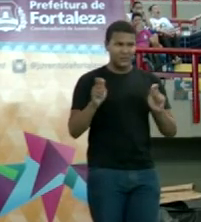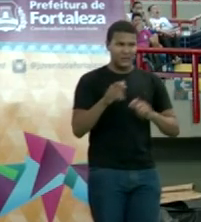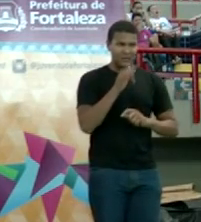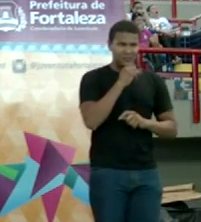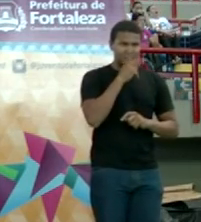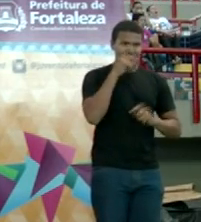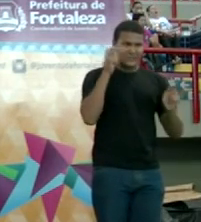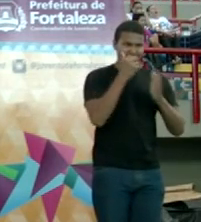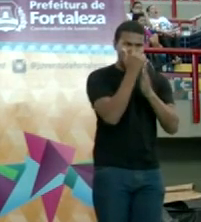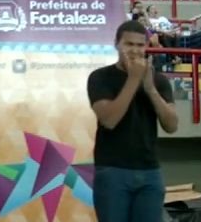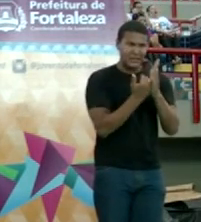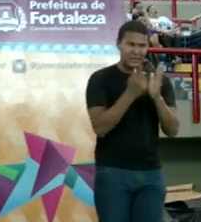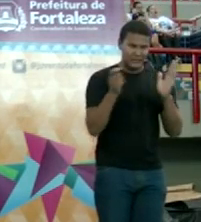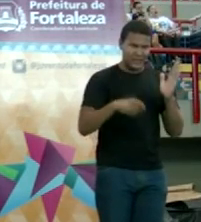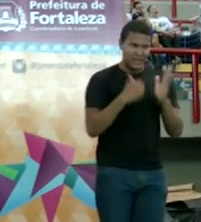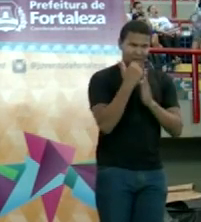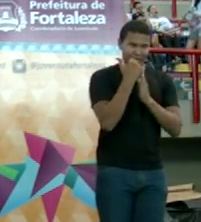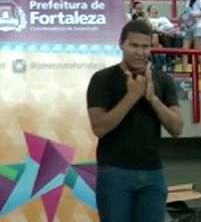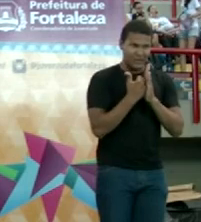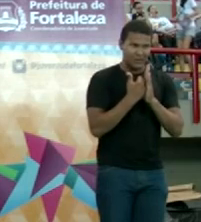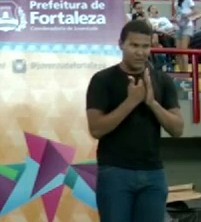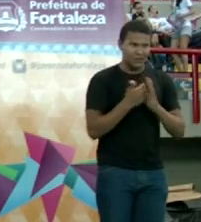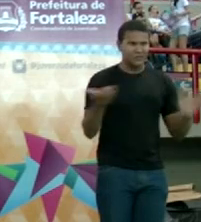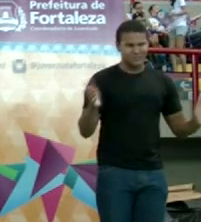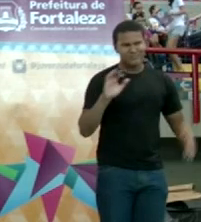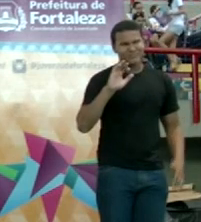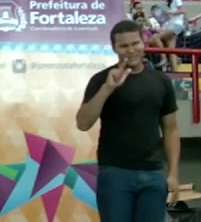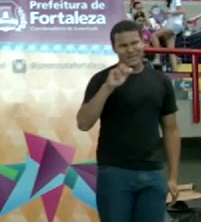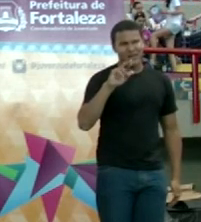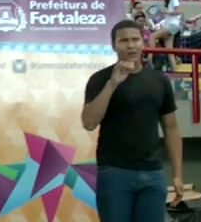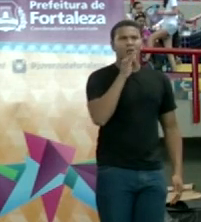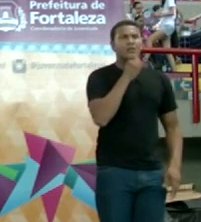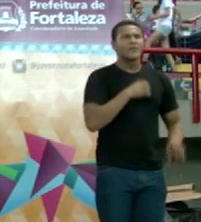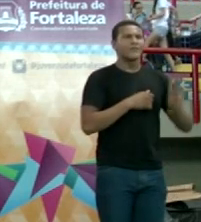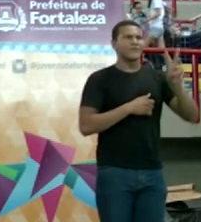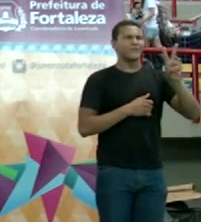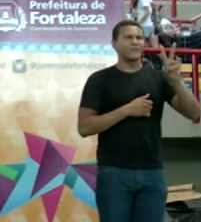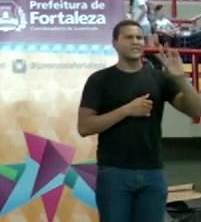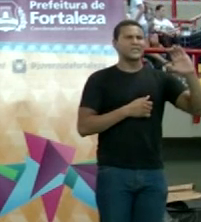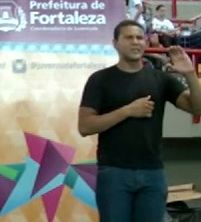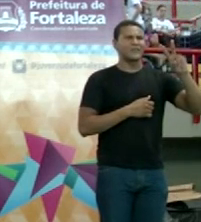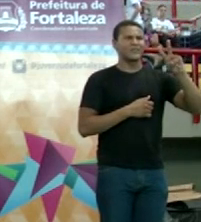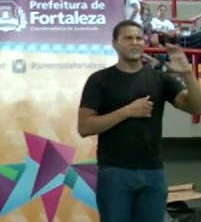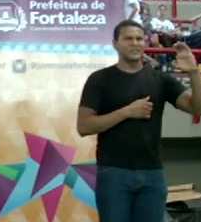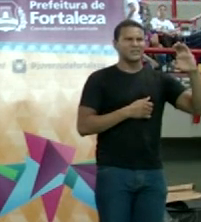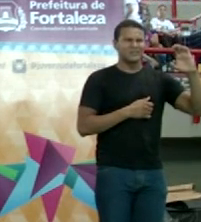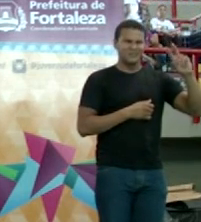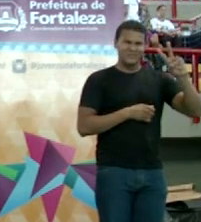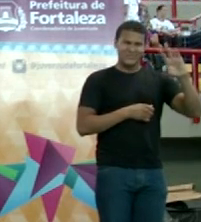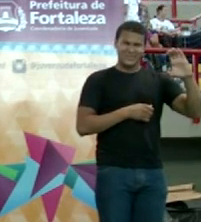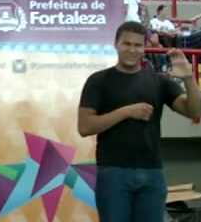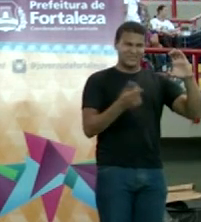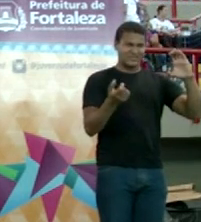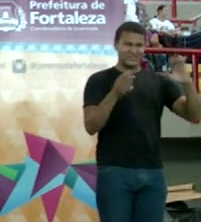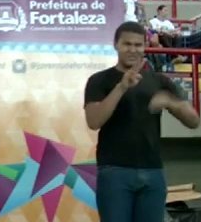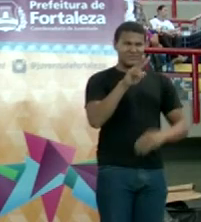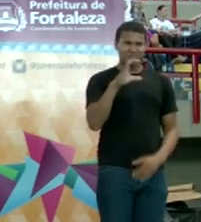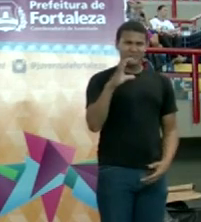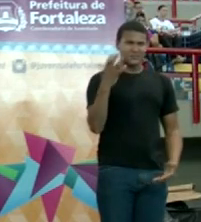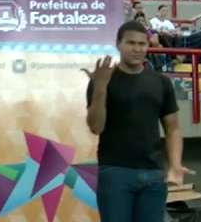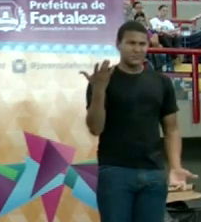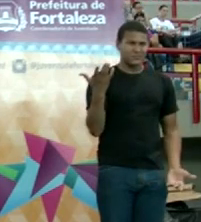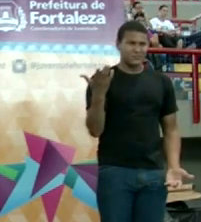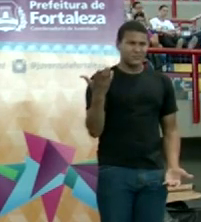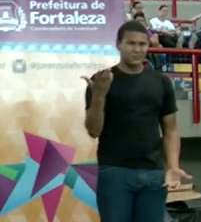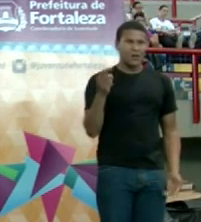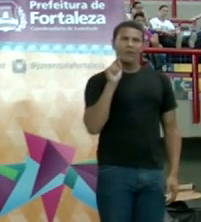essas linguagens, ela tem o nome, elas são corretíssimas. Ninguém numa redação pode